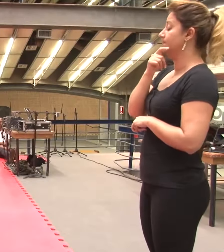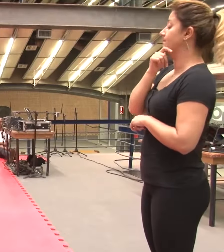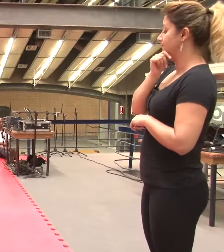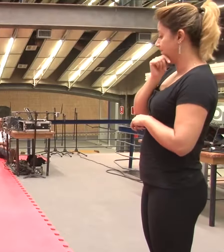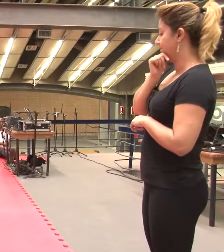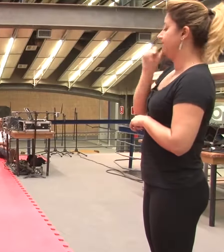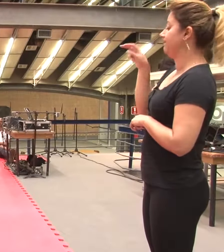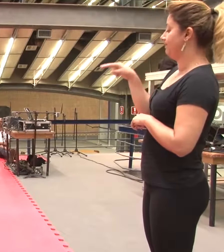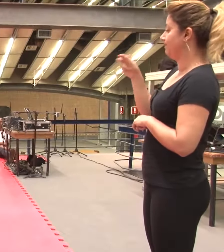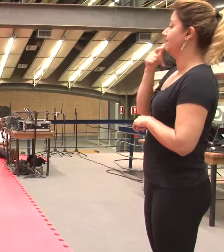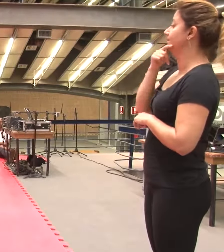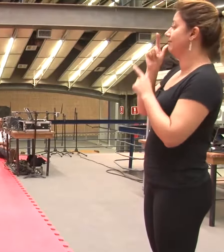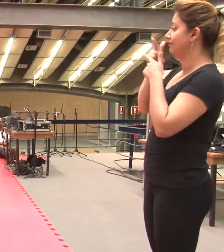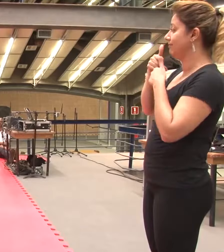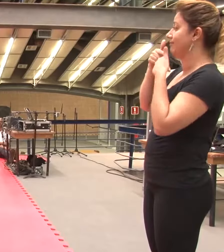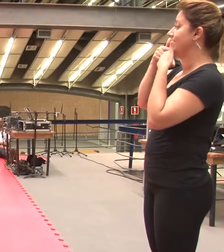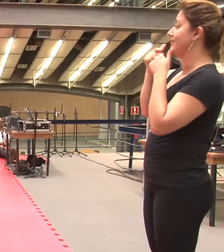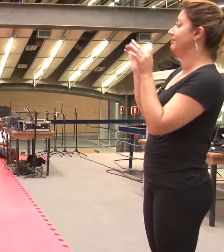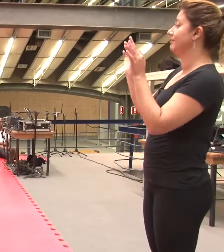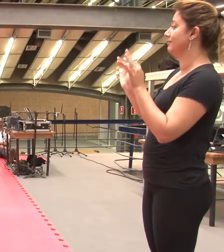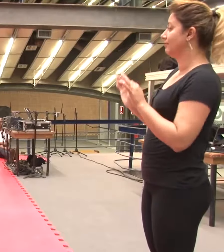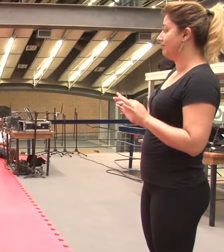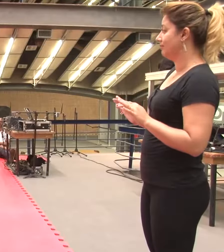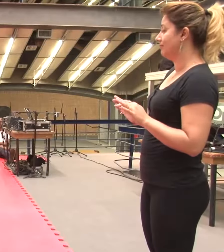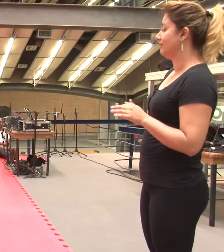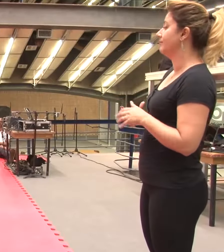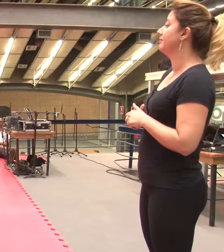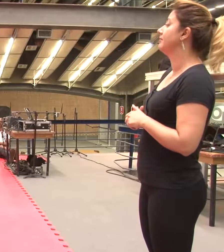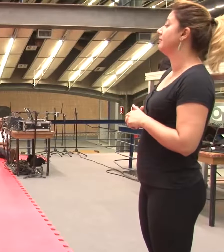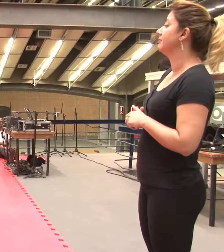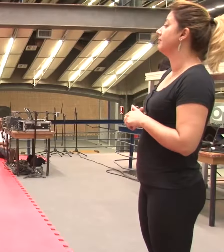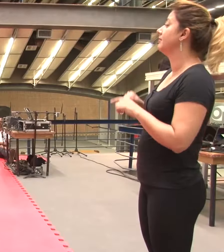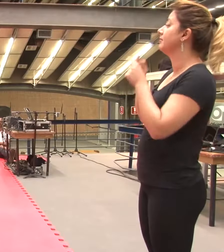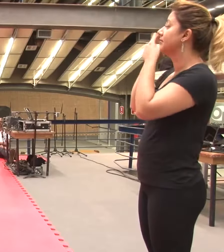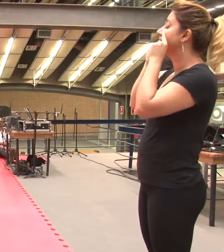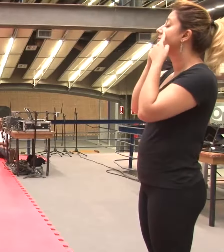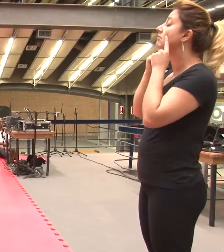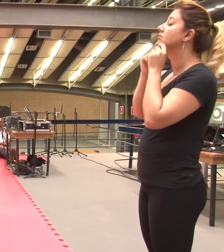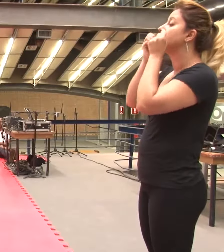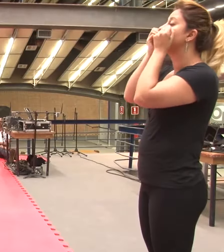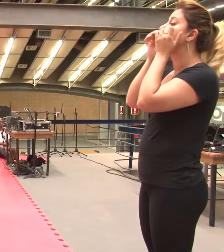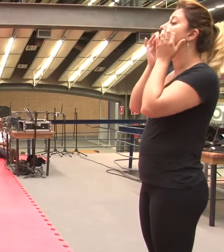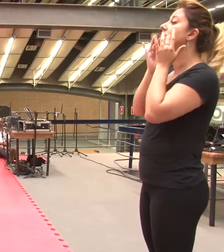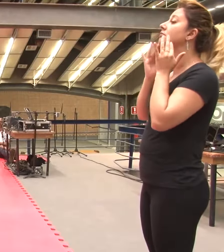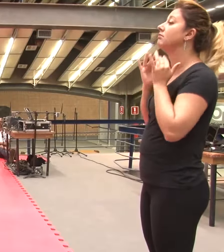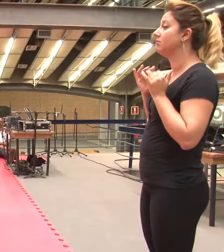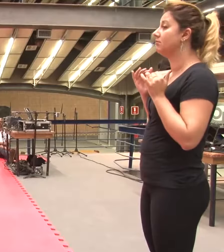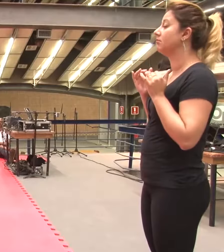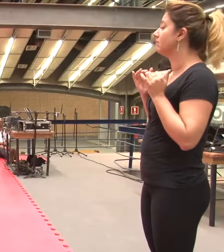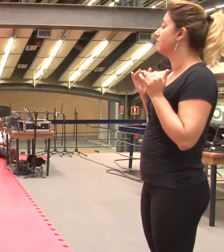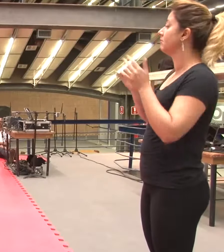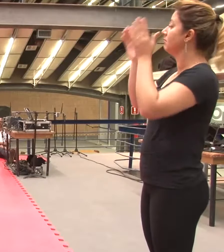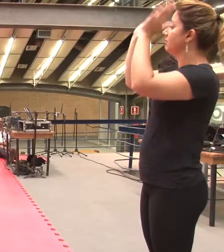afirmativamente, sorrindo, feliz, endurecido. As lágrimas saltaram nos olhos da lavadeira.